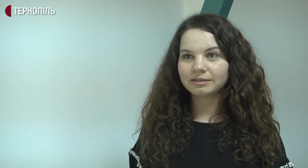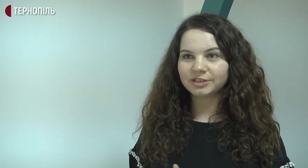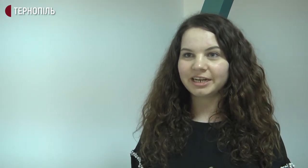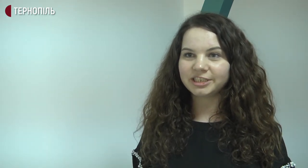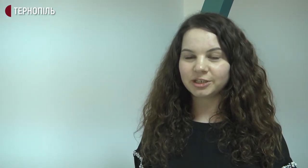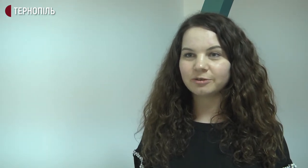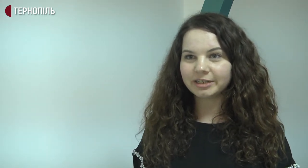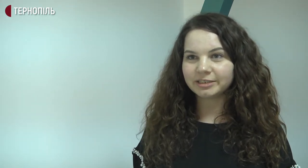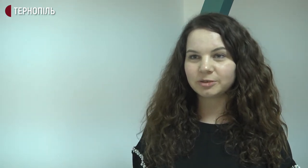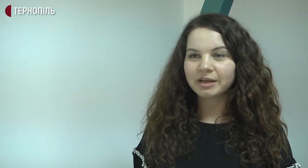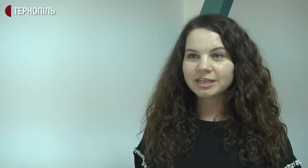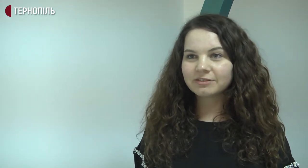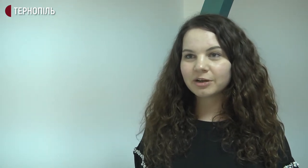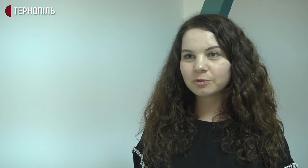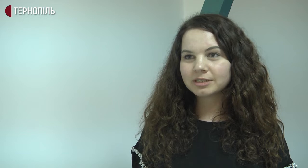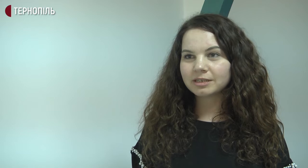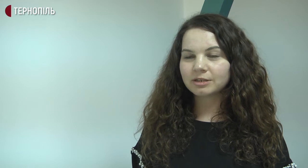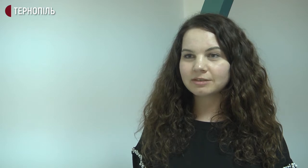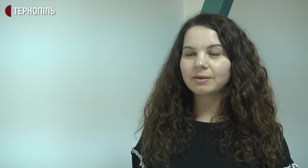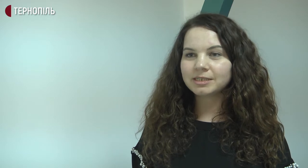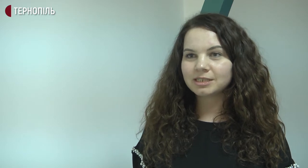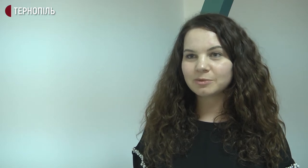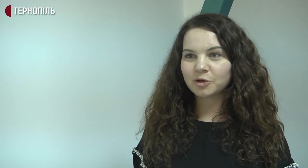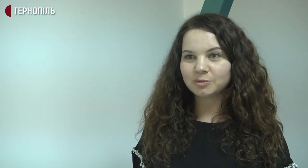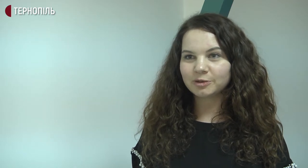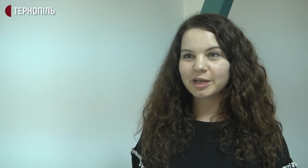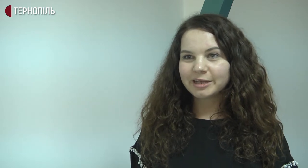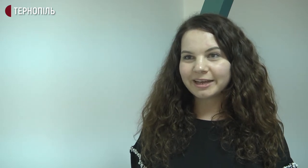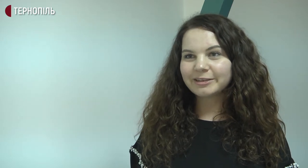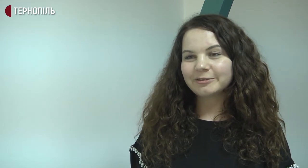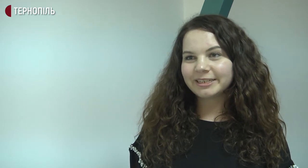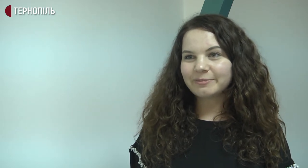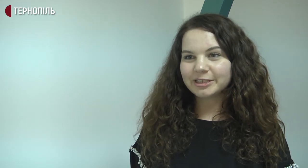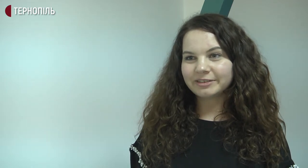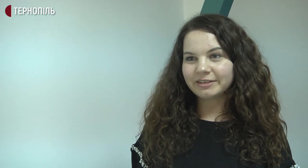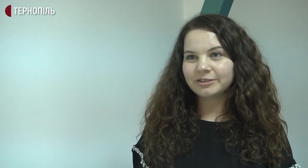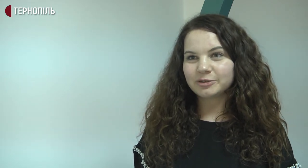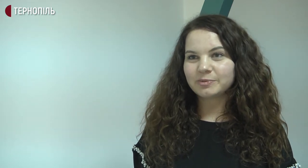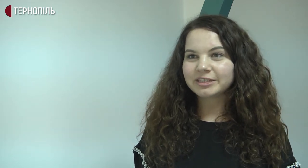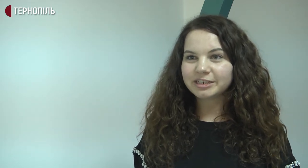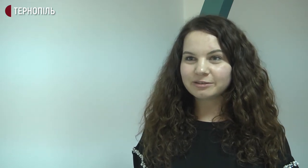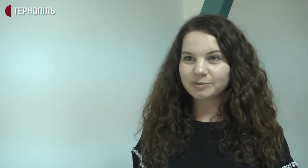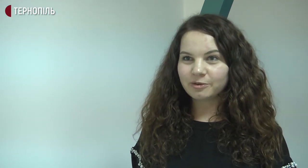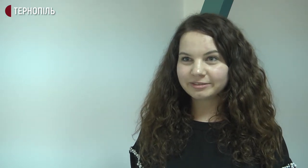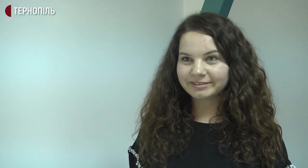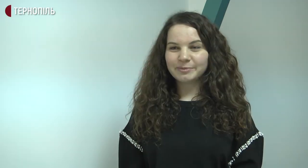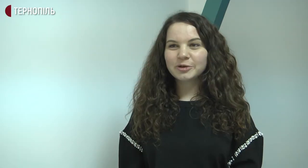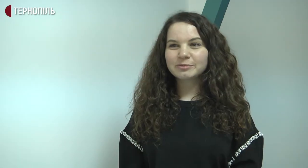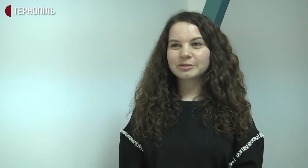вже речення і говорити. Щоб за два місяці ми хочемо дати людині базовий рівень розуміння жестової мови. Ми хочемо